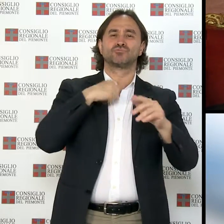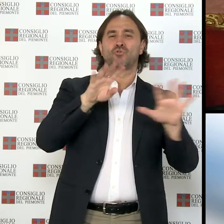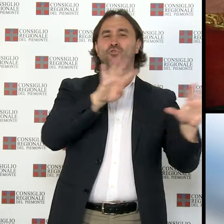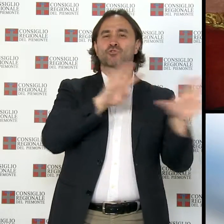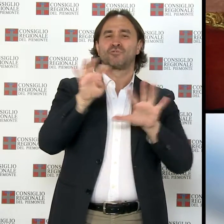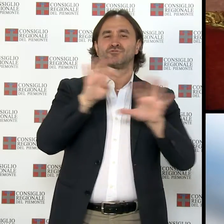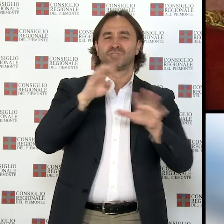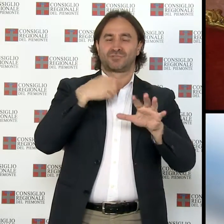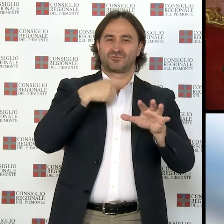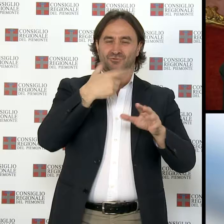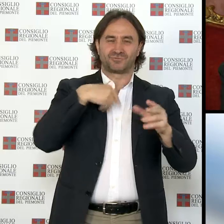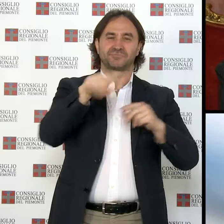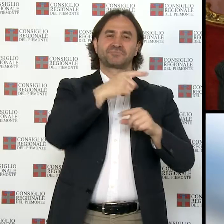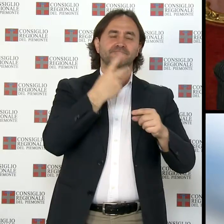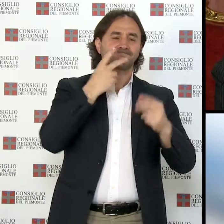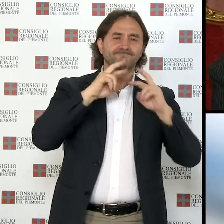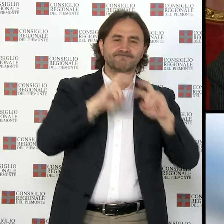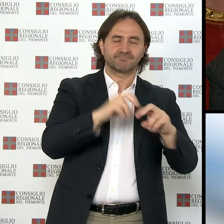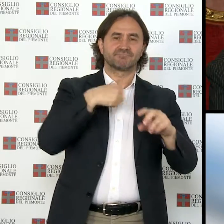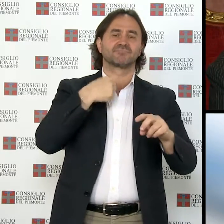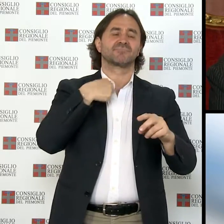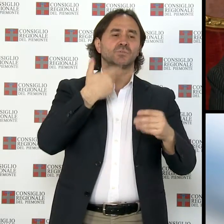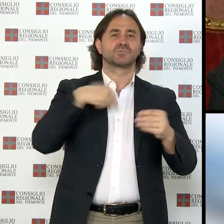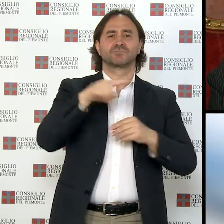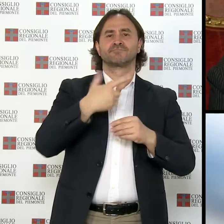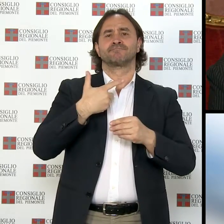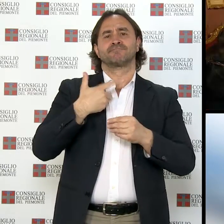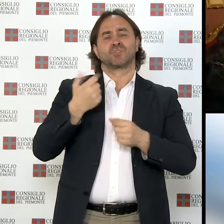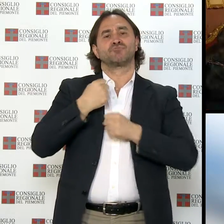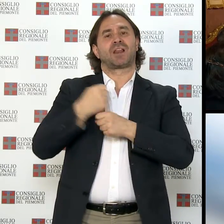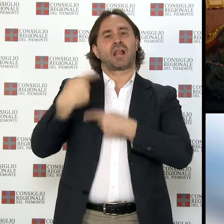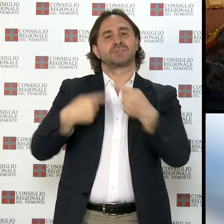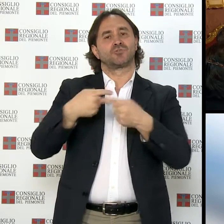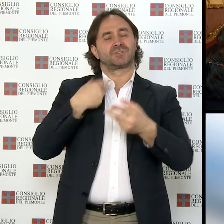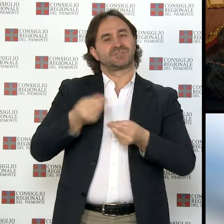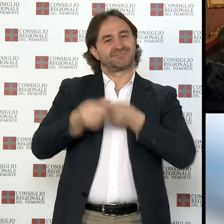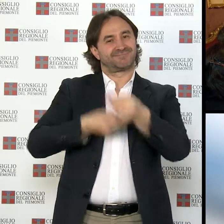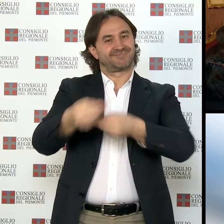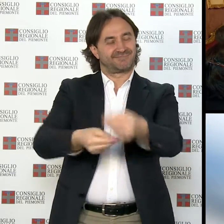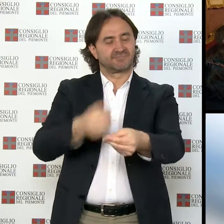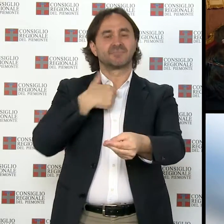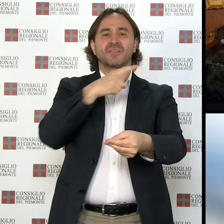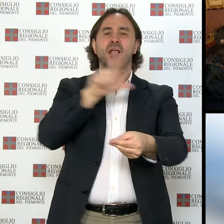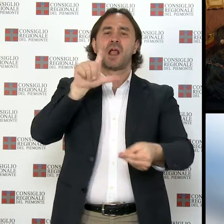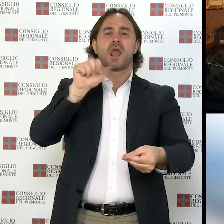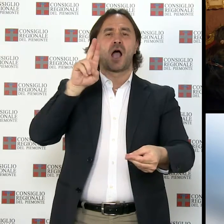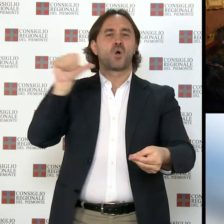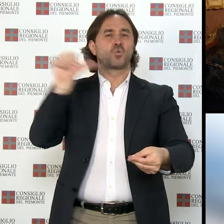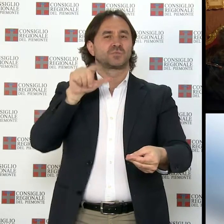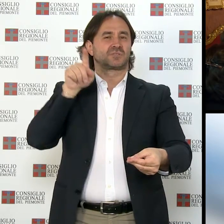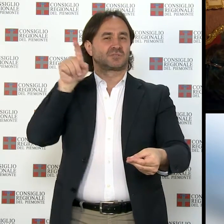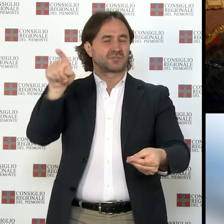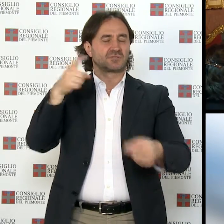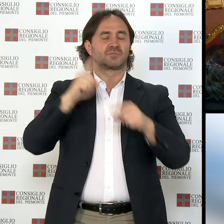fatto un'occasione di insegnamento per le nuove generazioni. Con questo obiettivo, il presidente del Consiglio regionale Mauro Laus, anche a nome